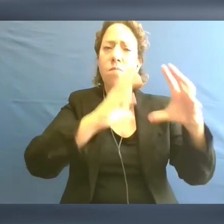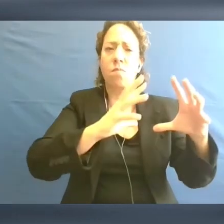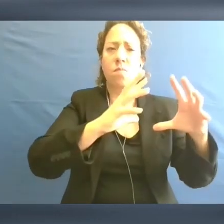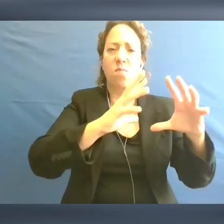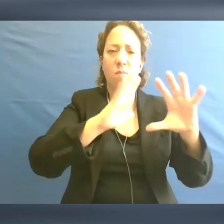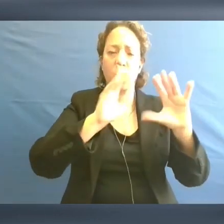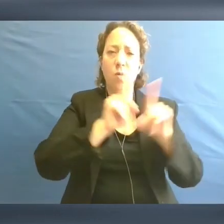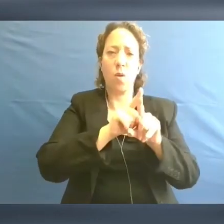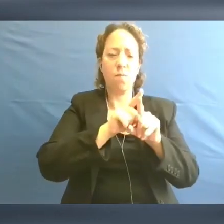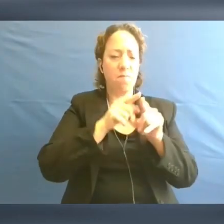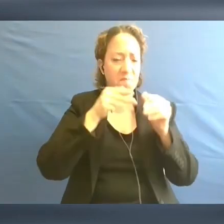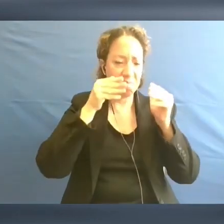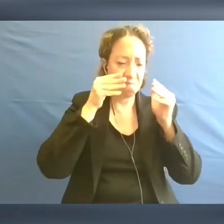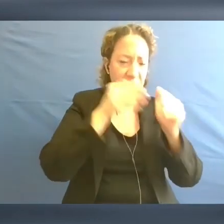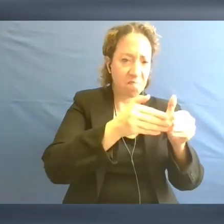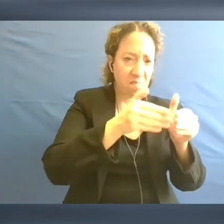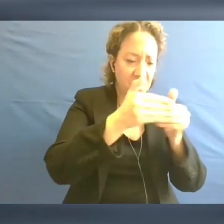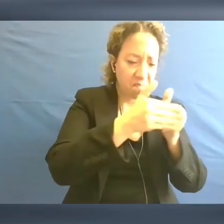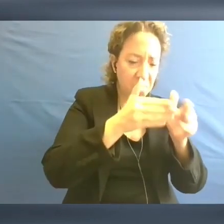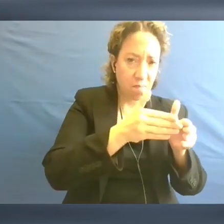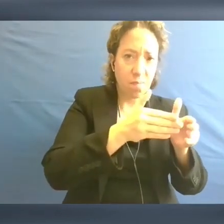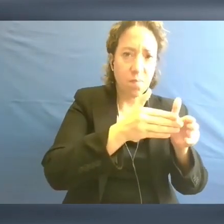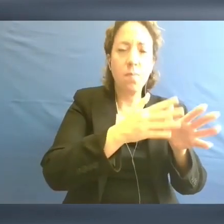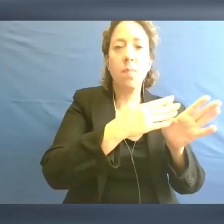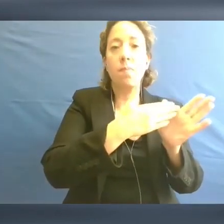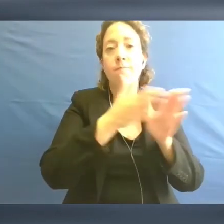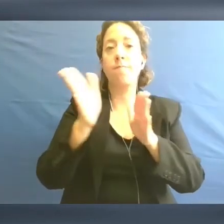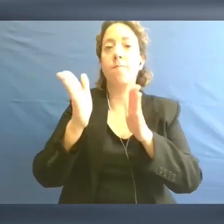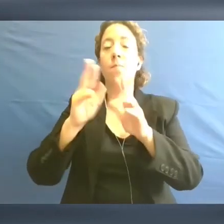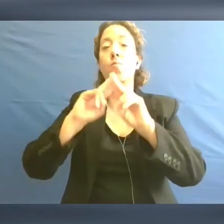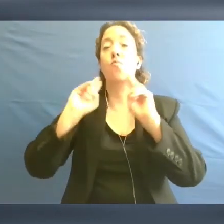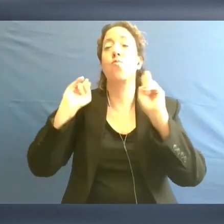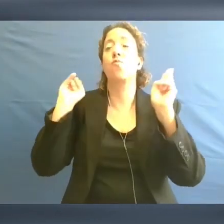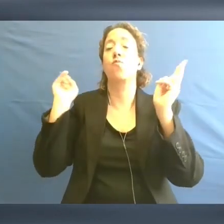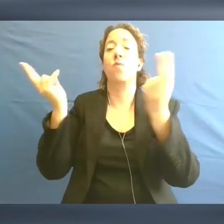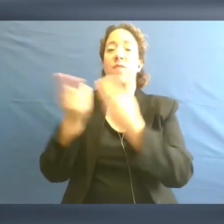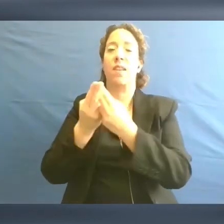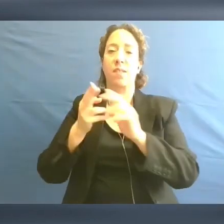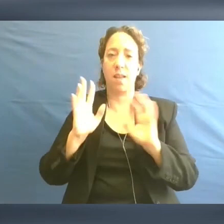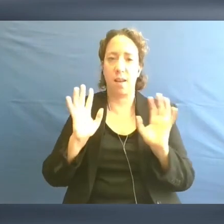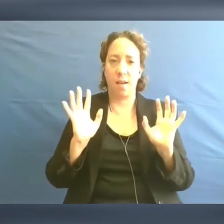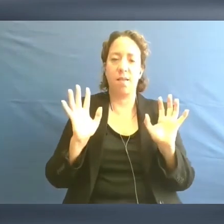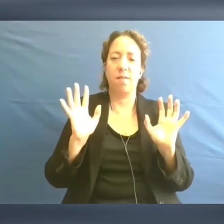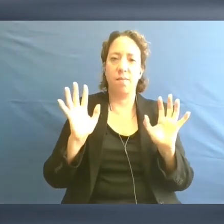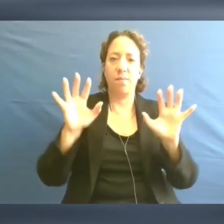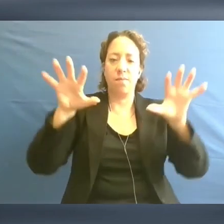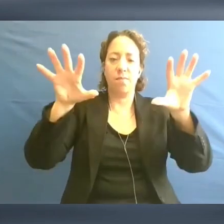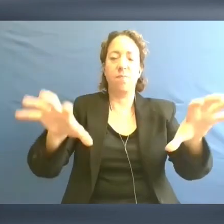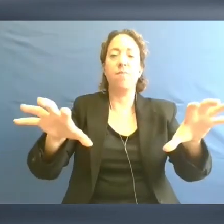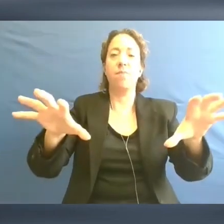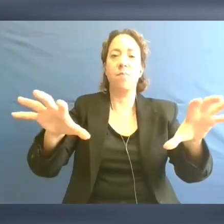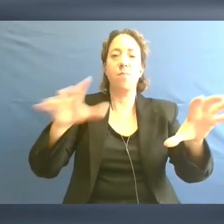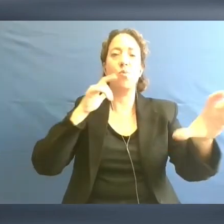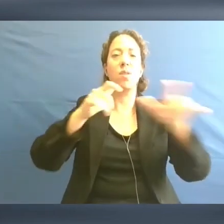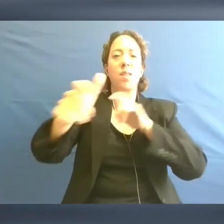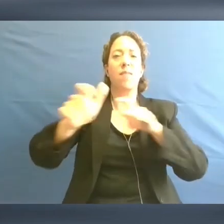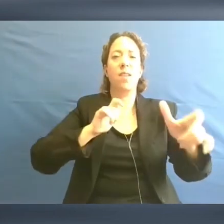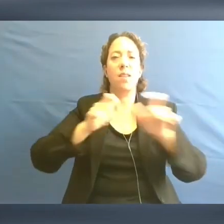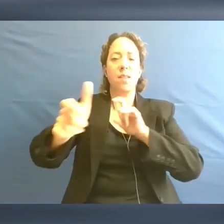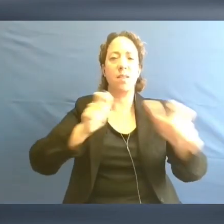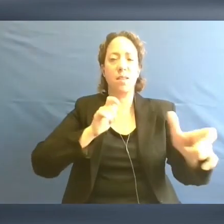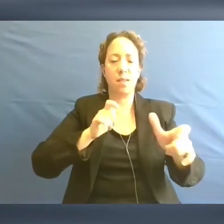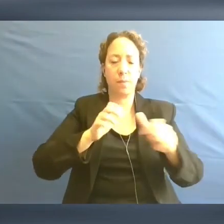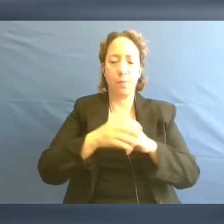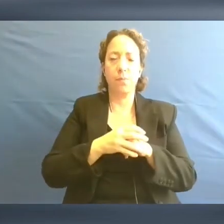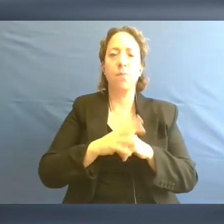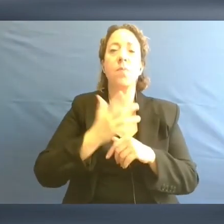particularistique à une approche universelle des interfaces. Ça signifie quoi? Ça signifie